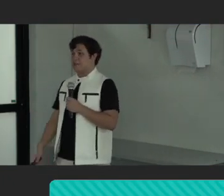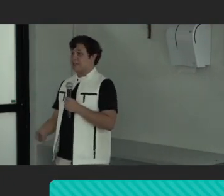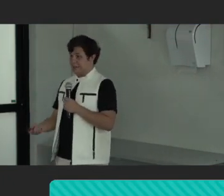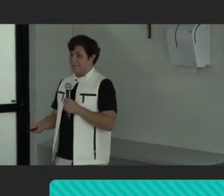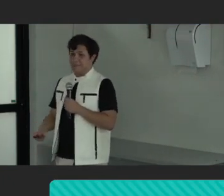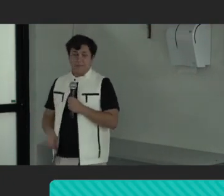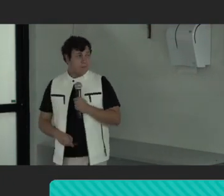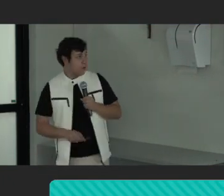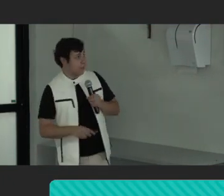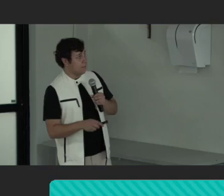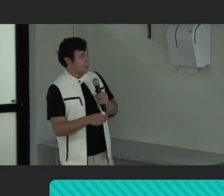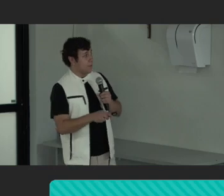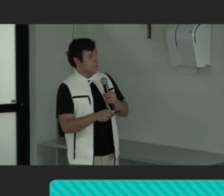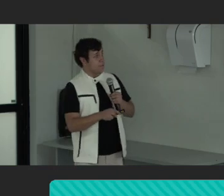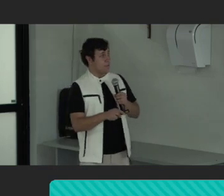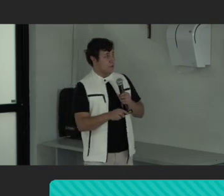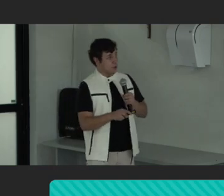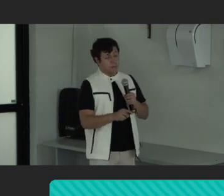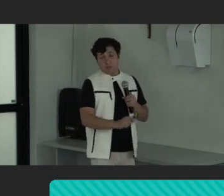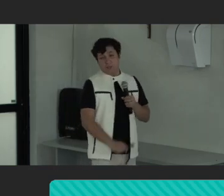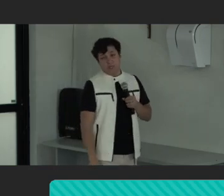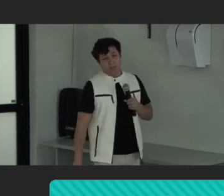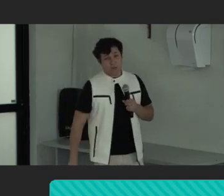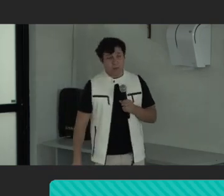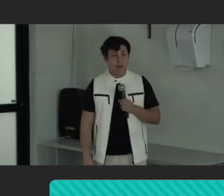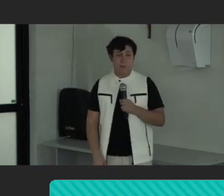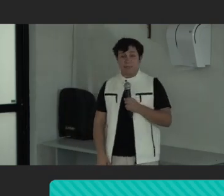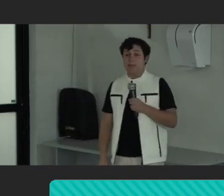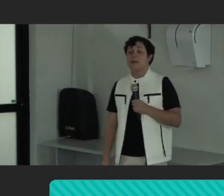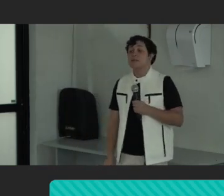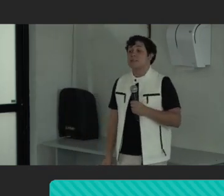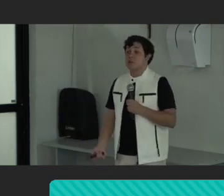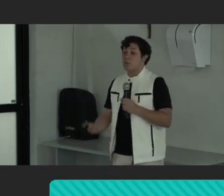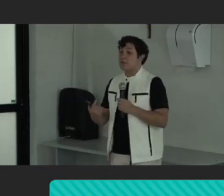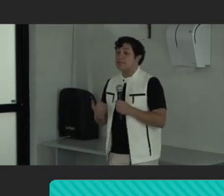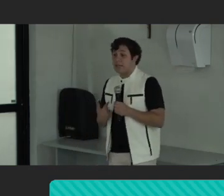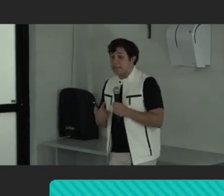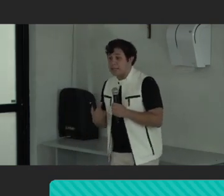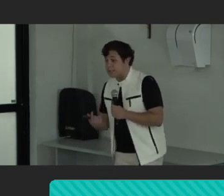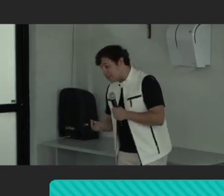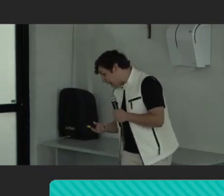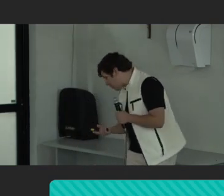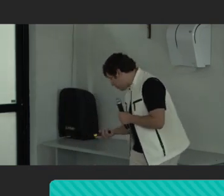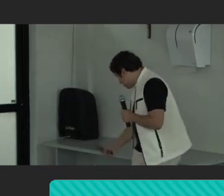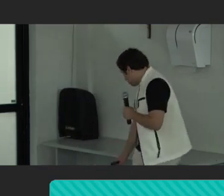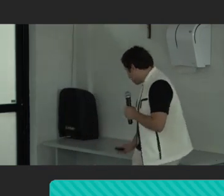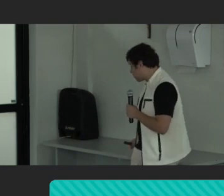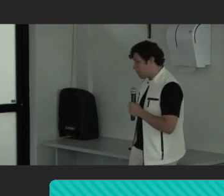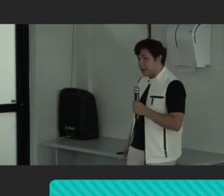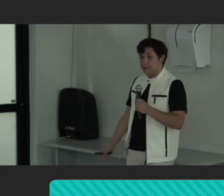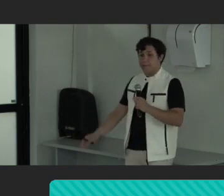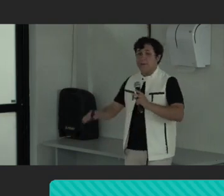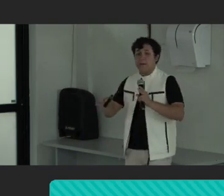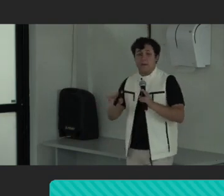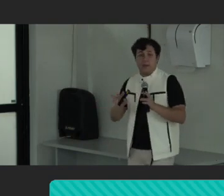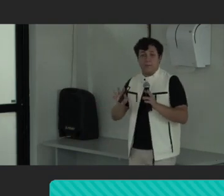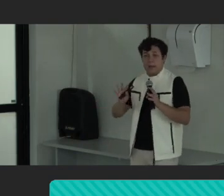Sí. Por ejemplo, no poner objetos grandes sobre la mesa. Si yo voy a estar aquí sentado, no sé, en una mesa para